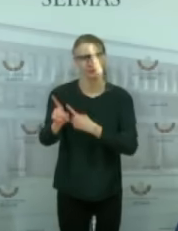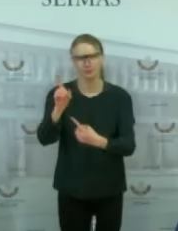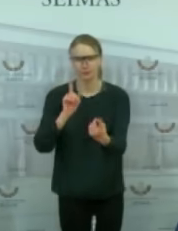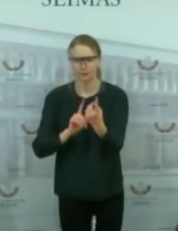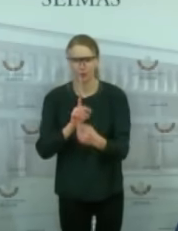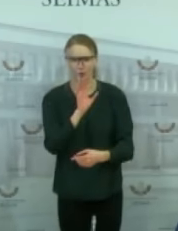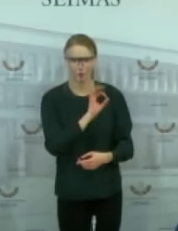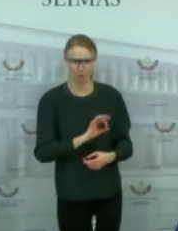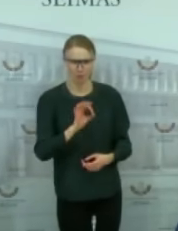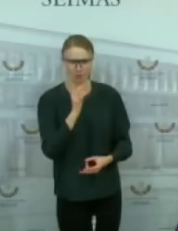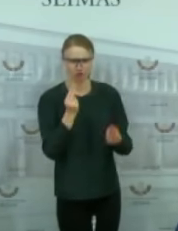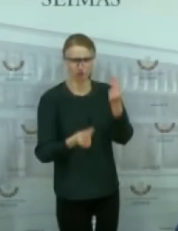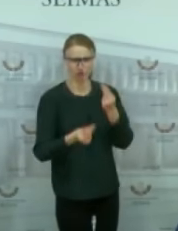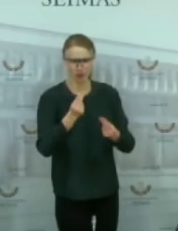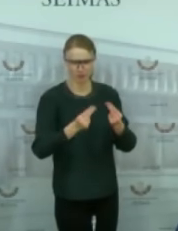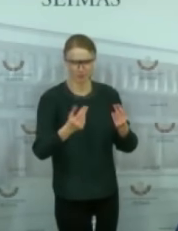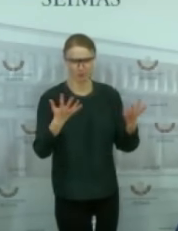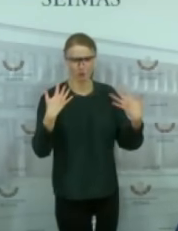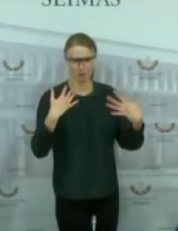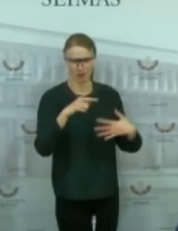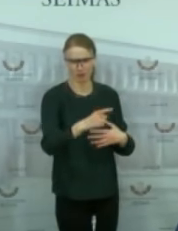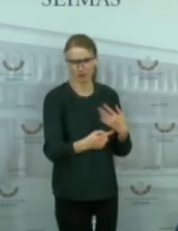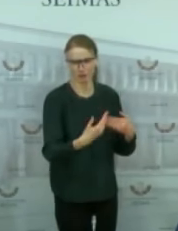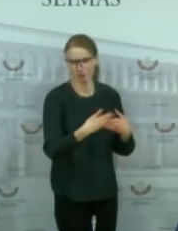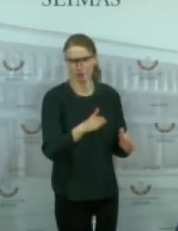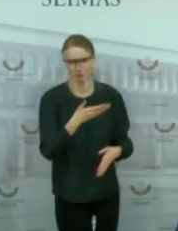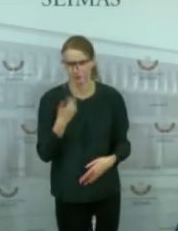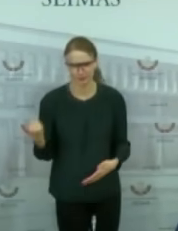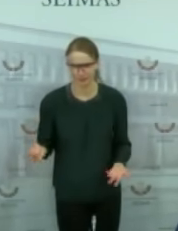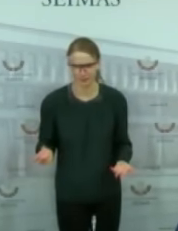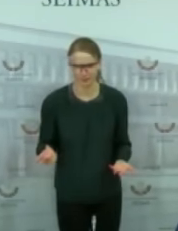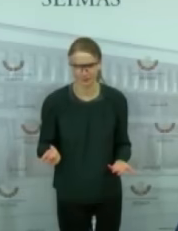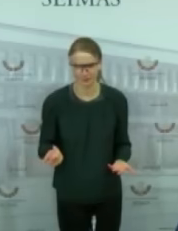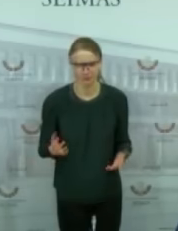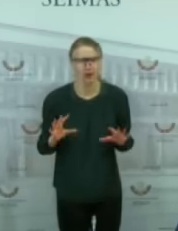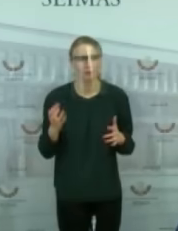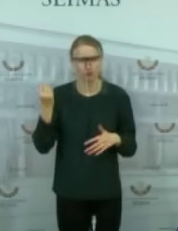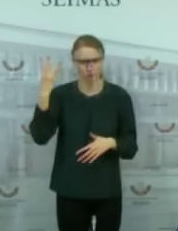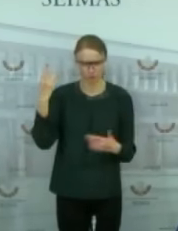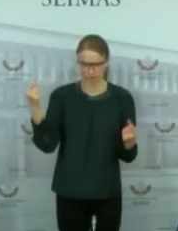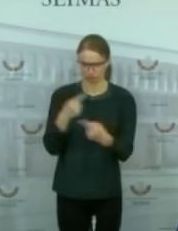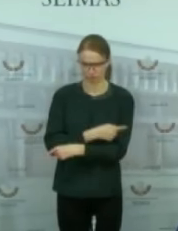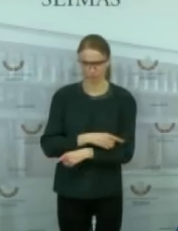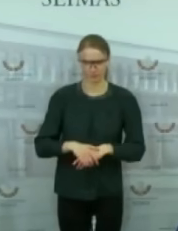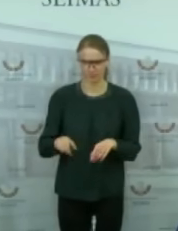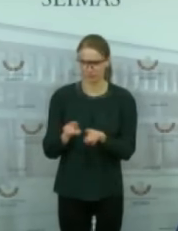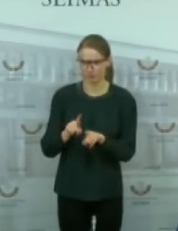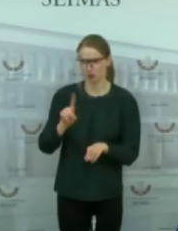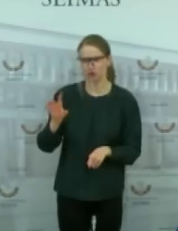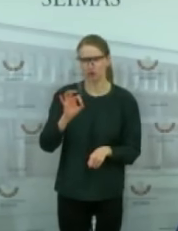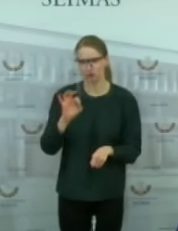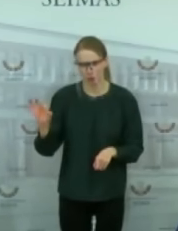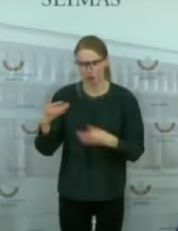nors jų veikla atitinka keliamus reikalavimus. Viena iš problemų esą galbūt yra žmonių srautai, tačiau zoologijos sodui